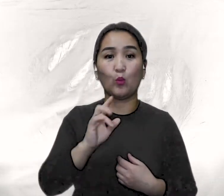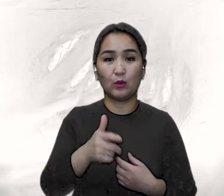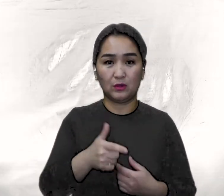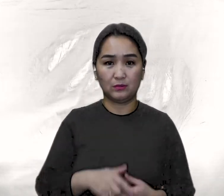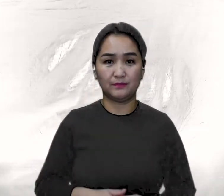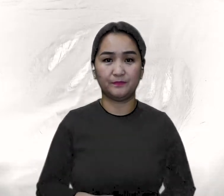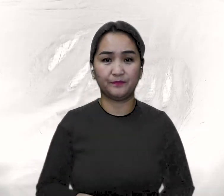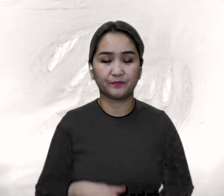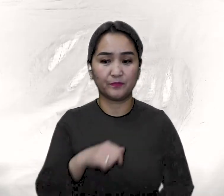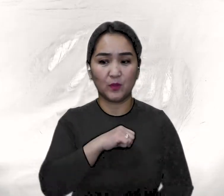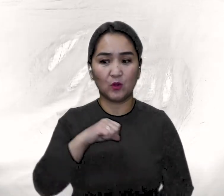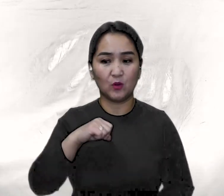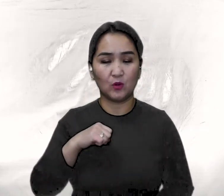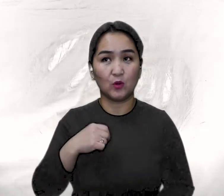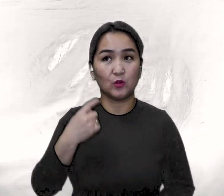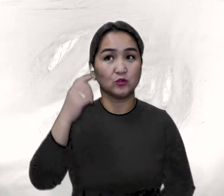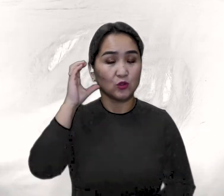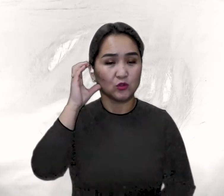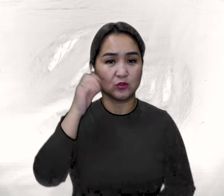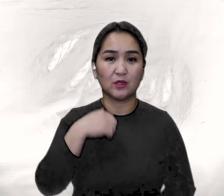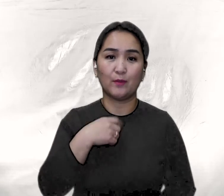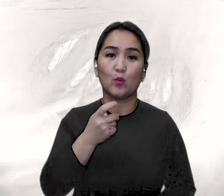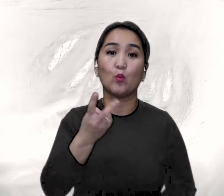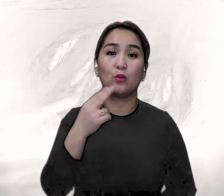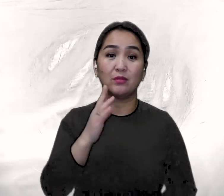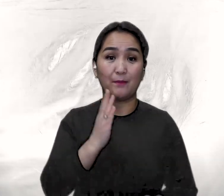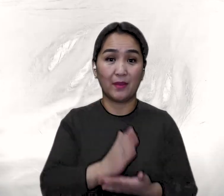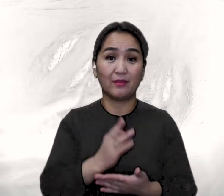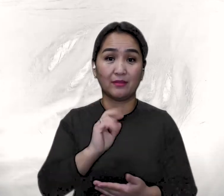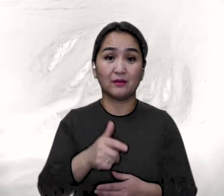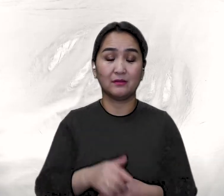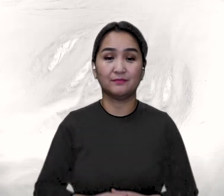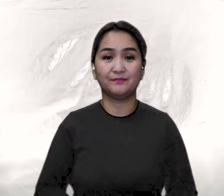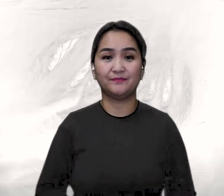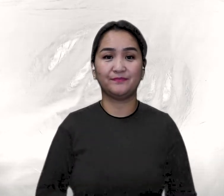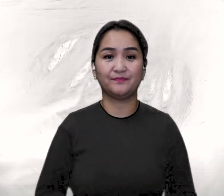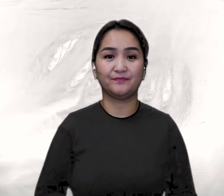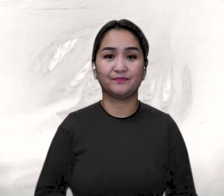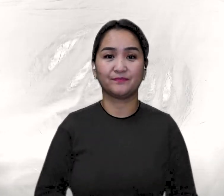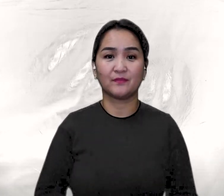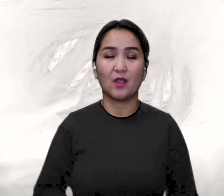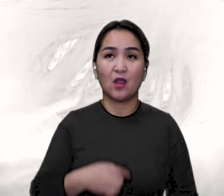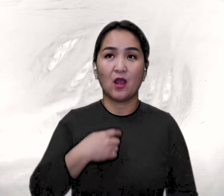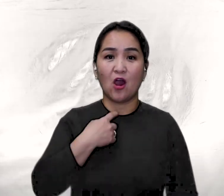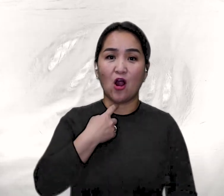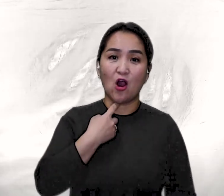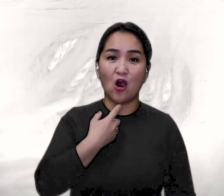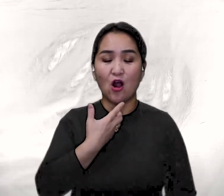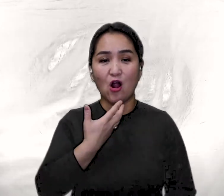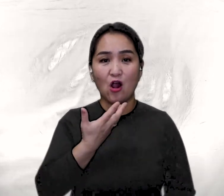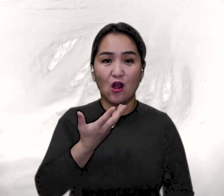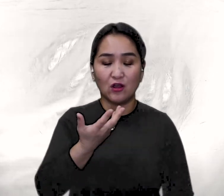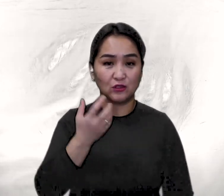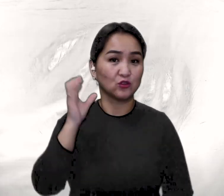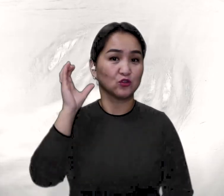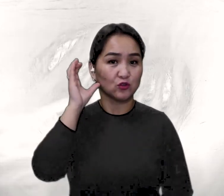хувьд бол уусаа аим хүмүүс тийм юм нь бол хоолоо сонсоол юм нэг тийм хүн асуудал